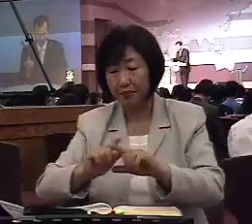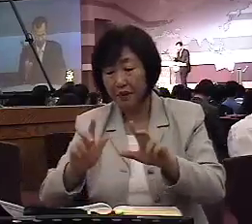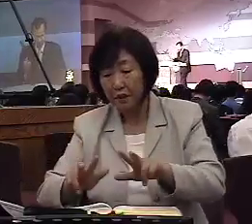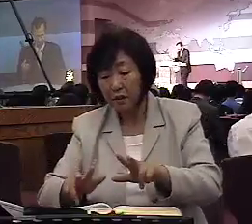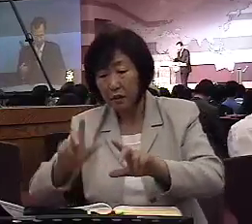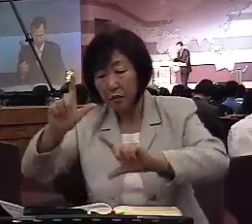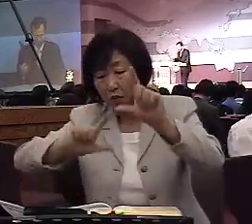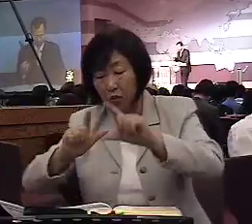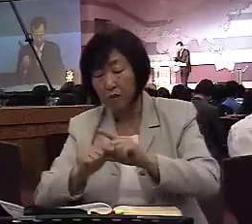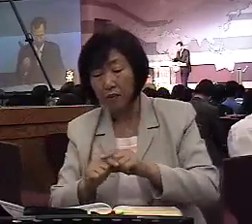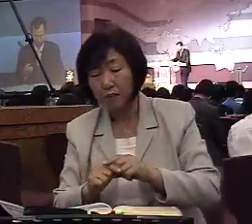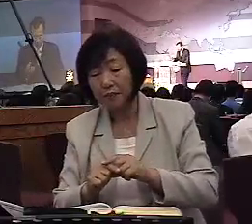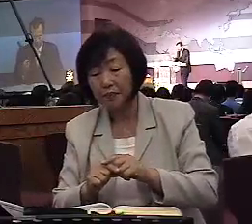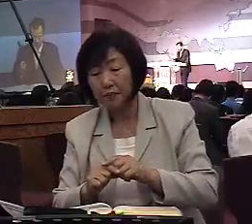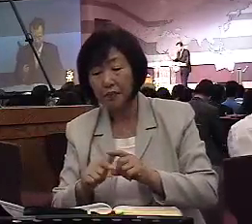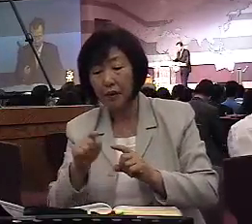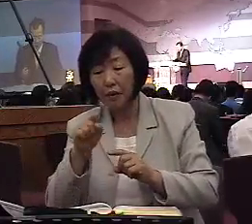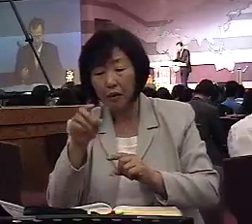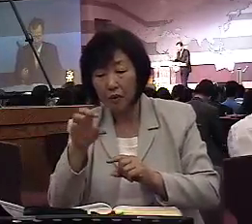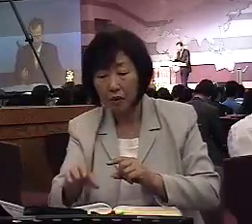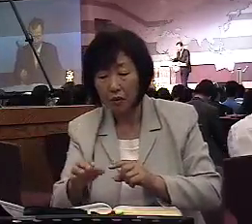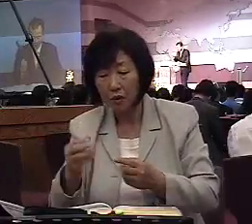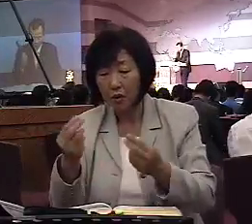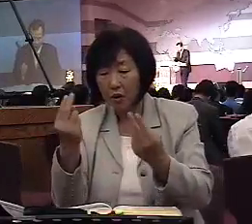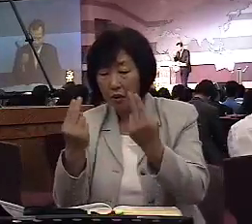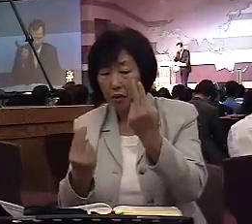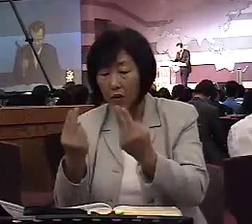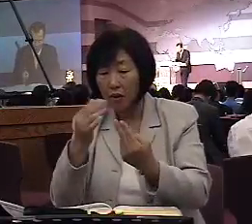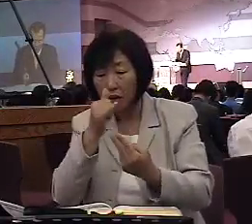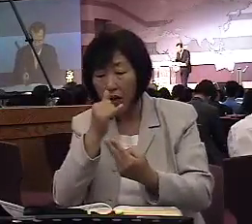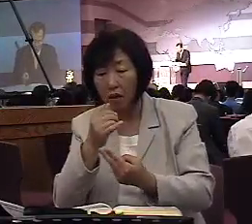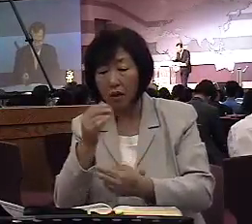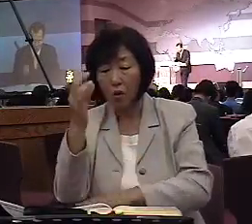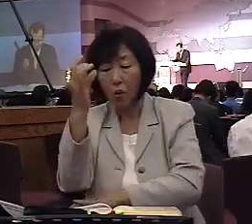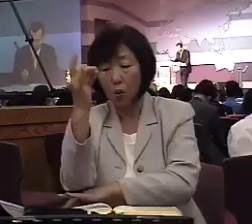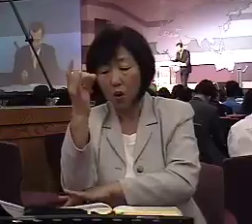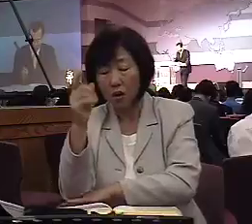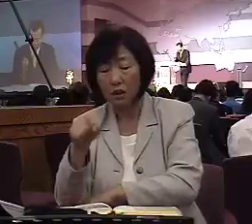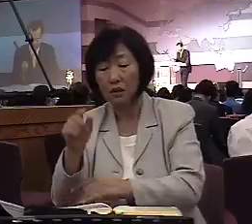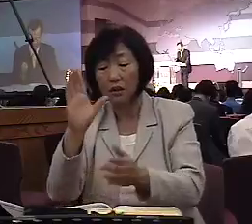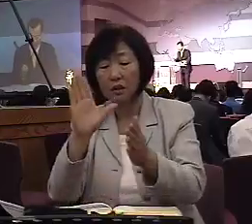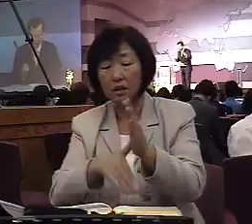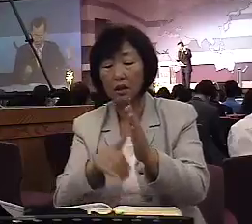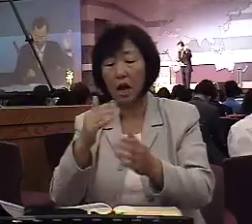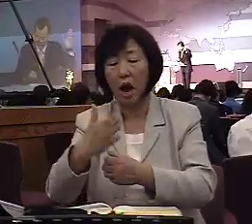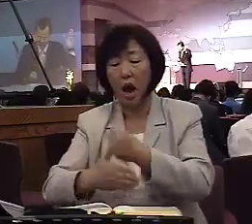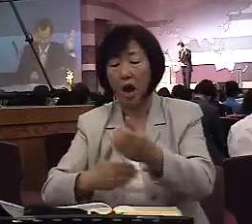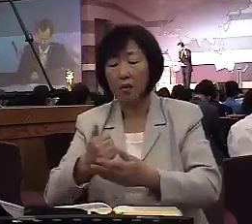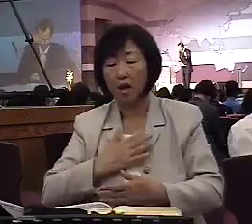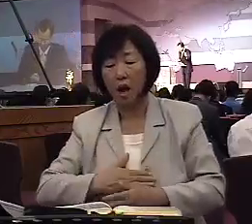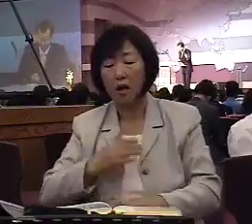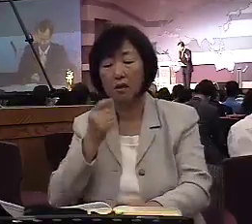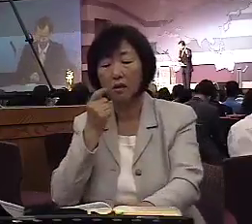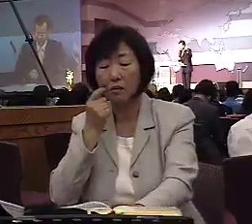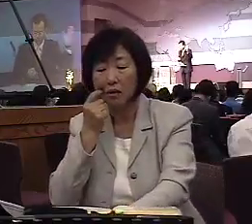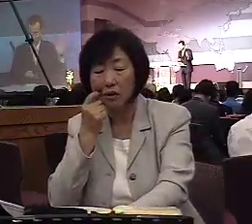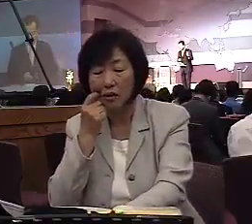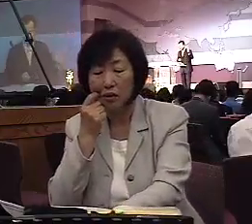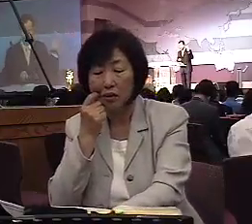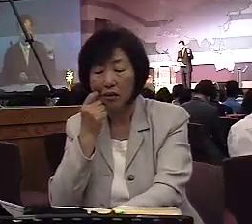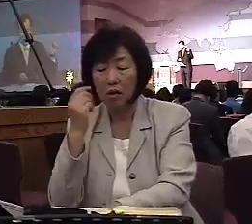모습을 거기서 이렇게 대조하고 있는데, 너희가 원래는 그때에는 하나님을 알지